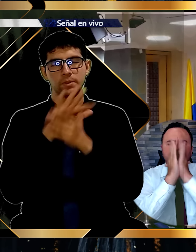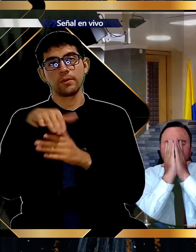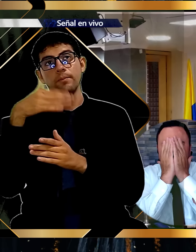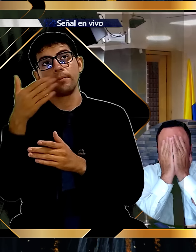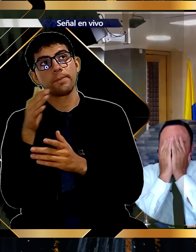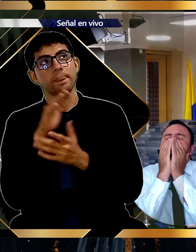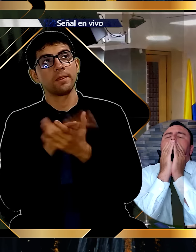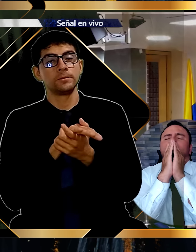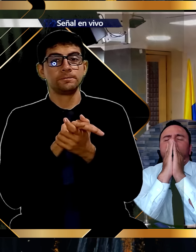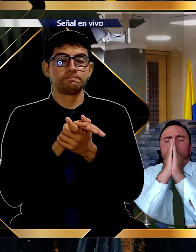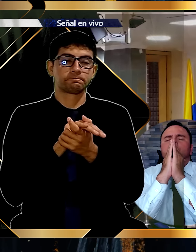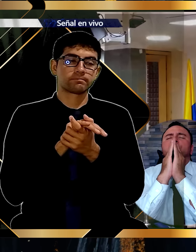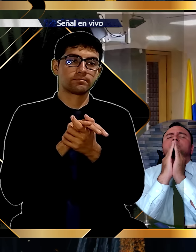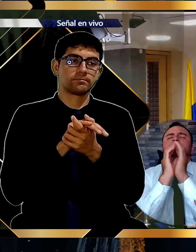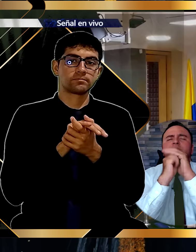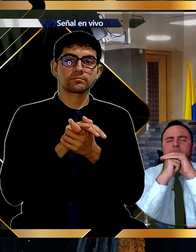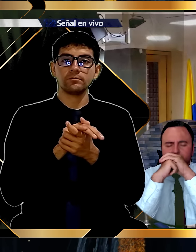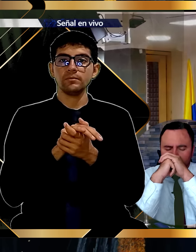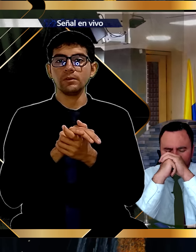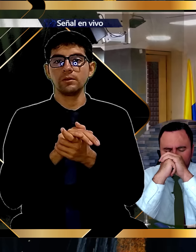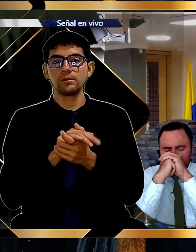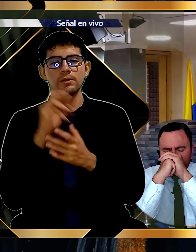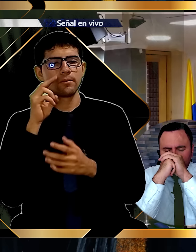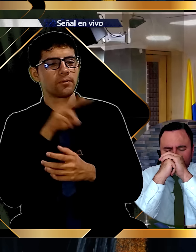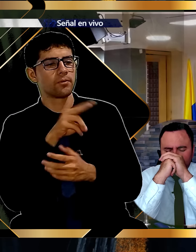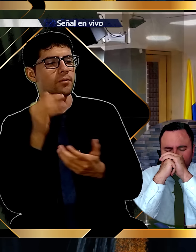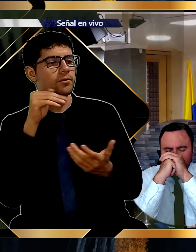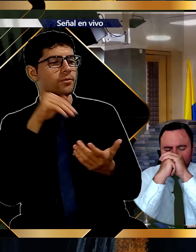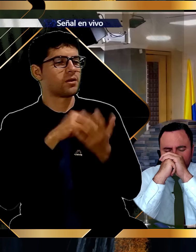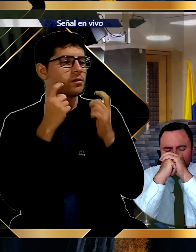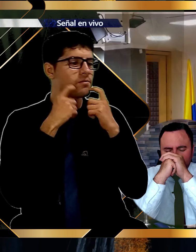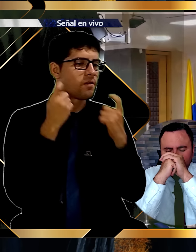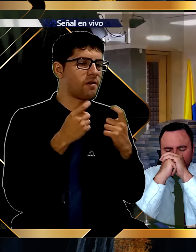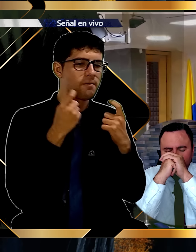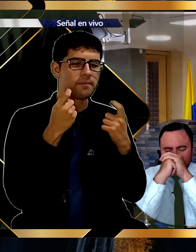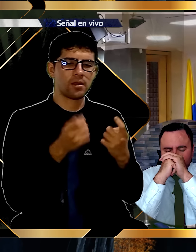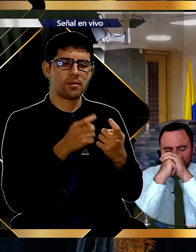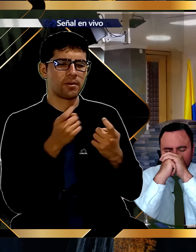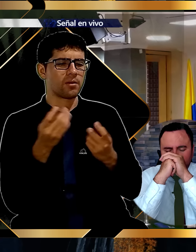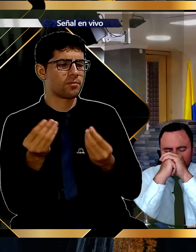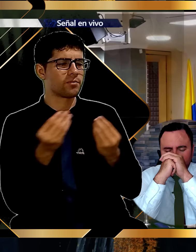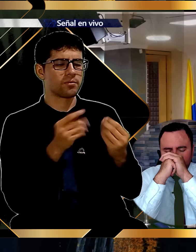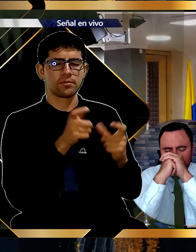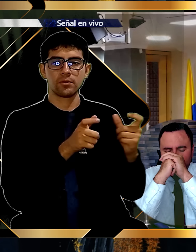Y cayó sobre Sodoma y Gomorra fuego. Pero antes que cayera.